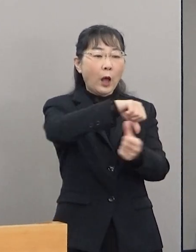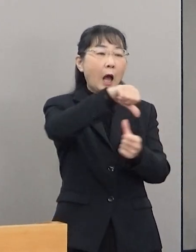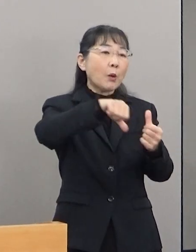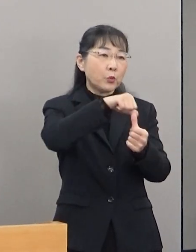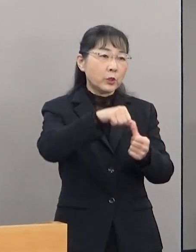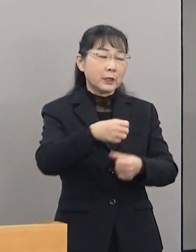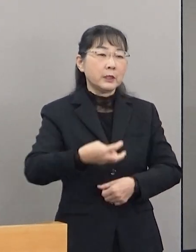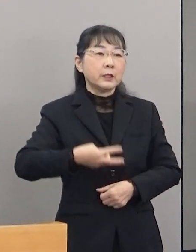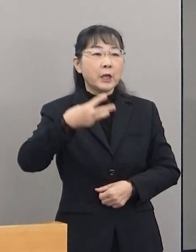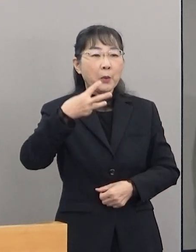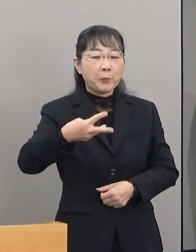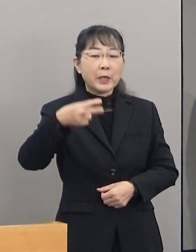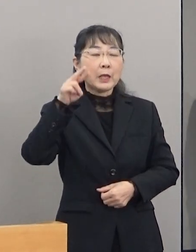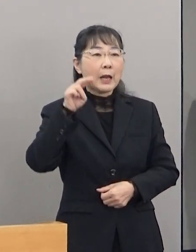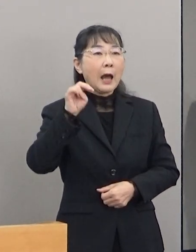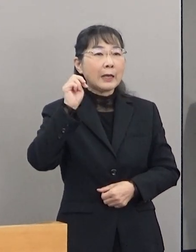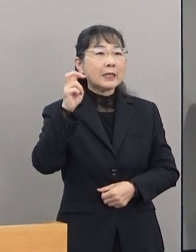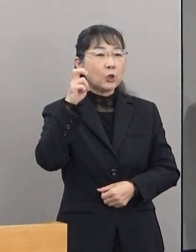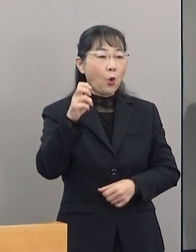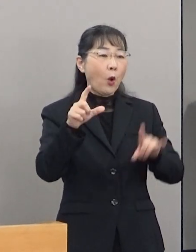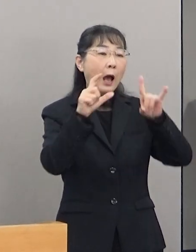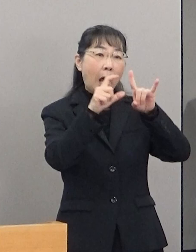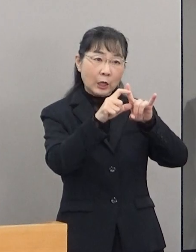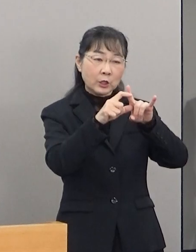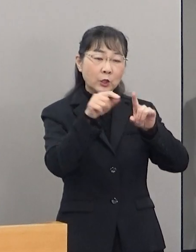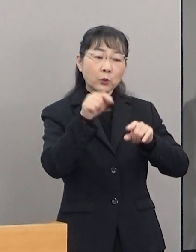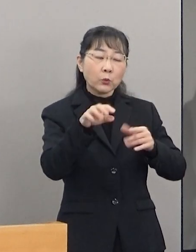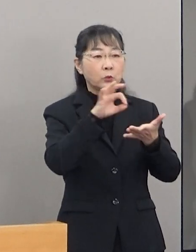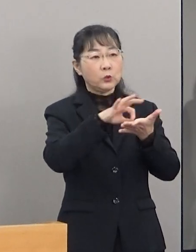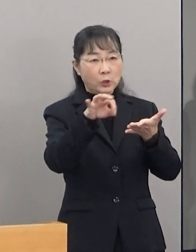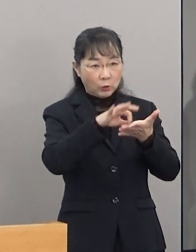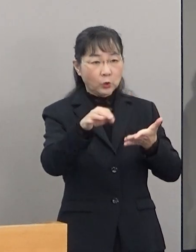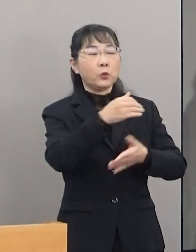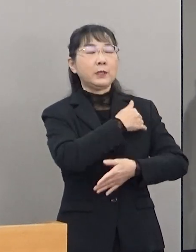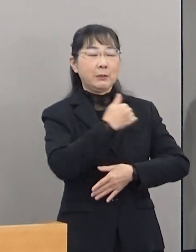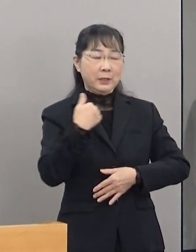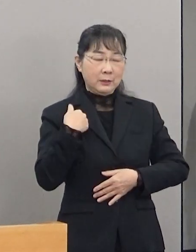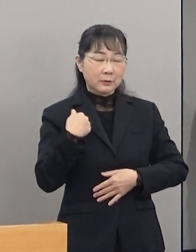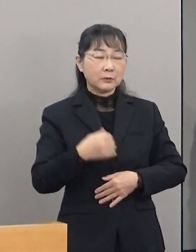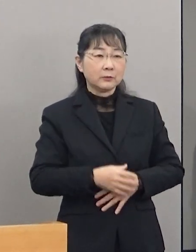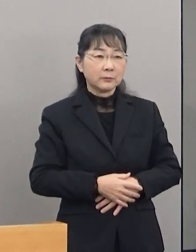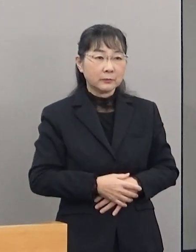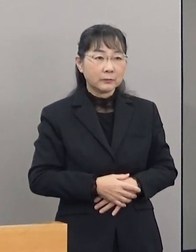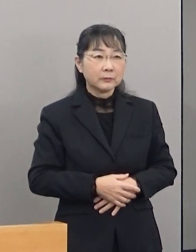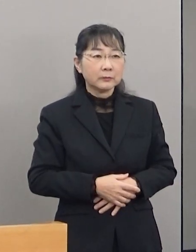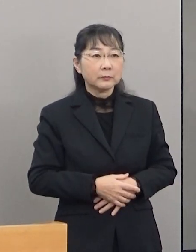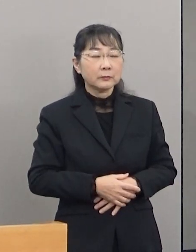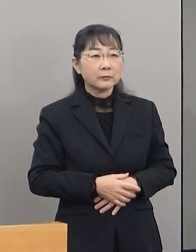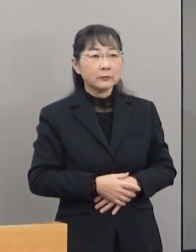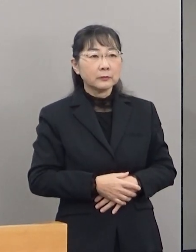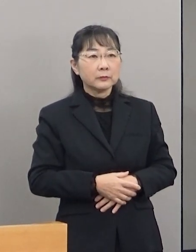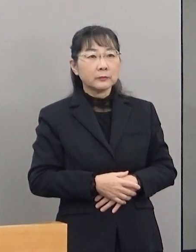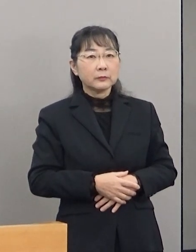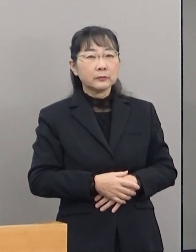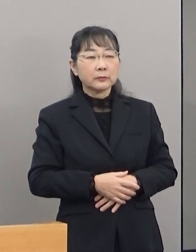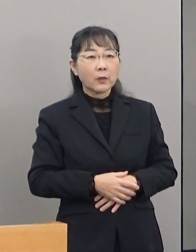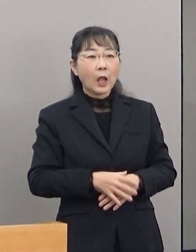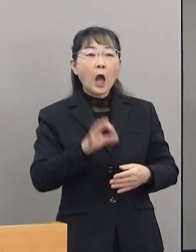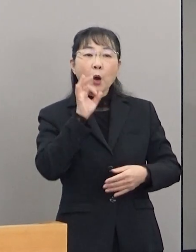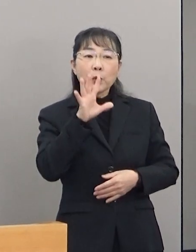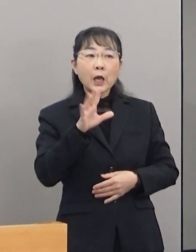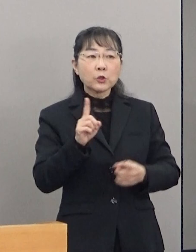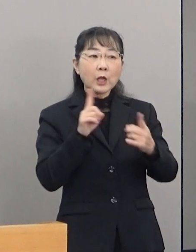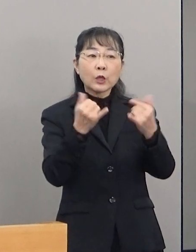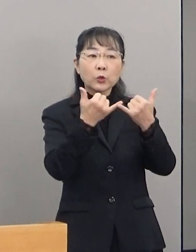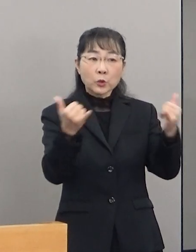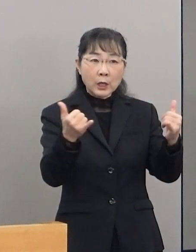プリ未来の ID の利用が可能となっております。また無料となる対